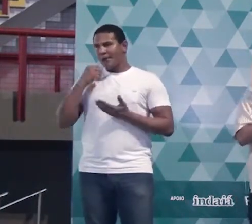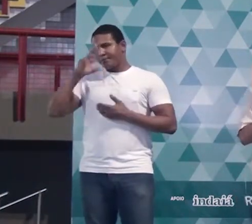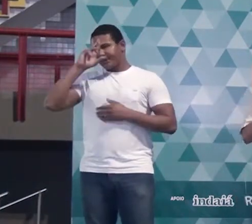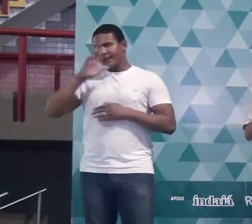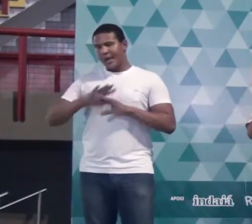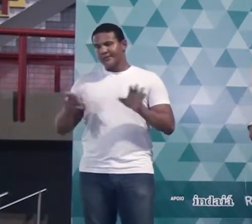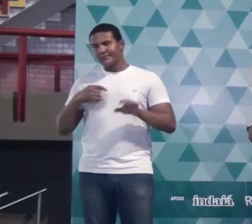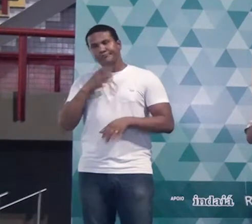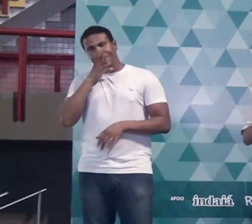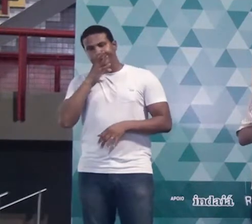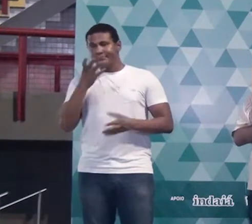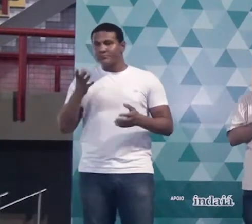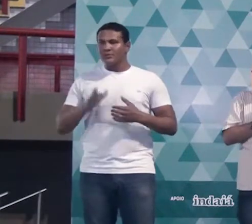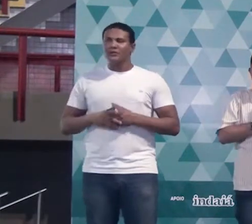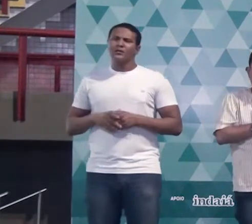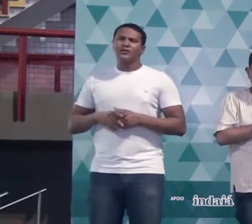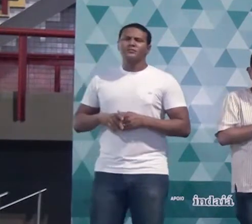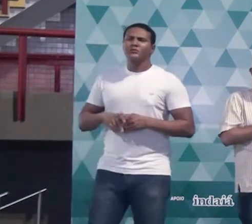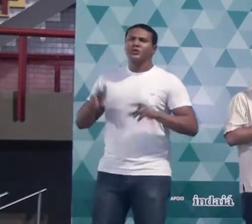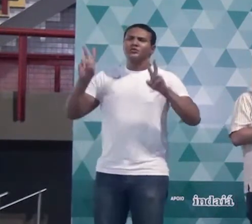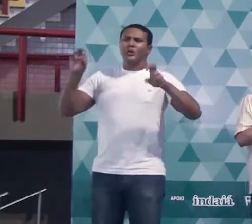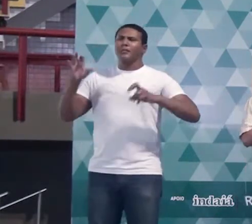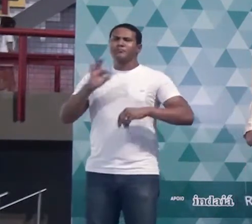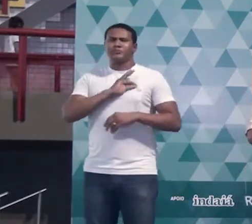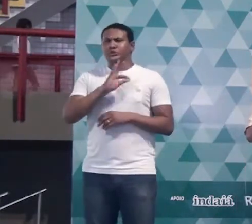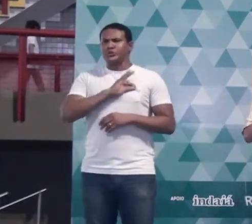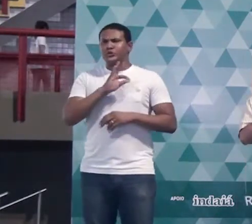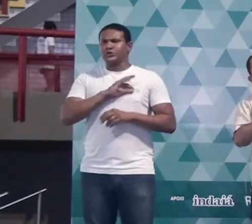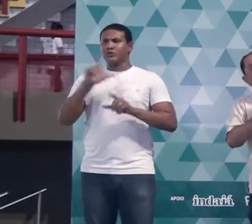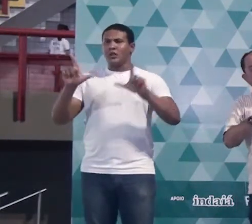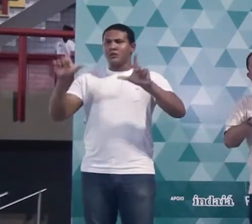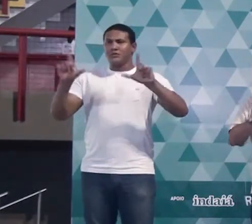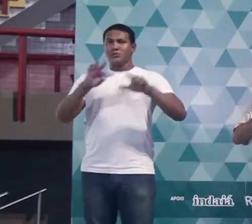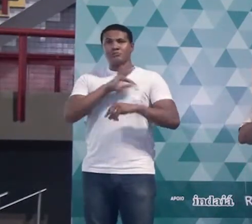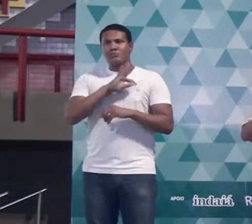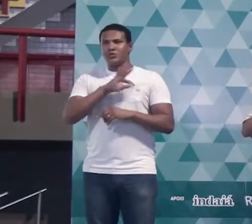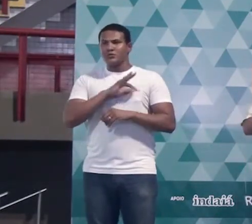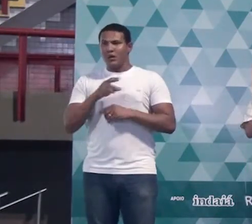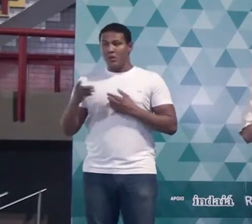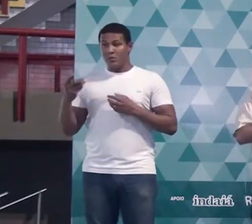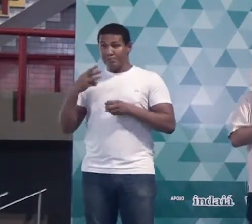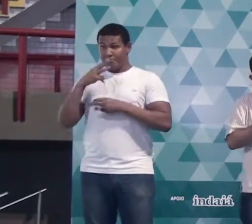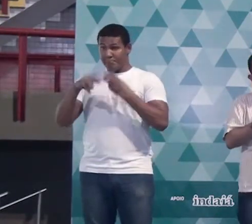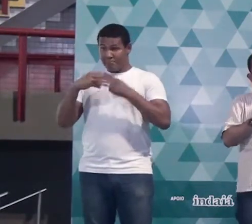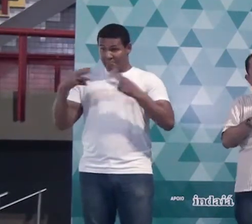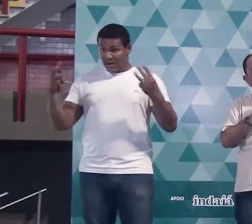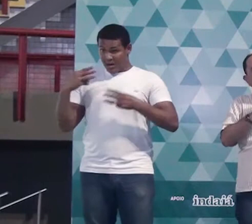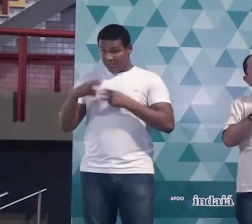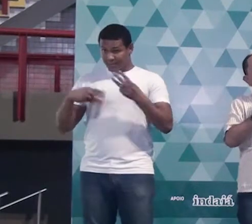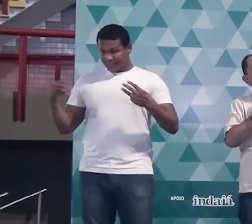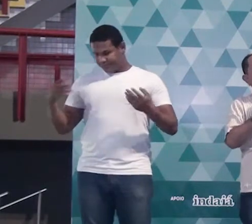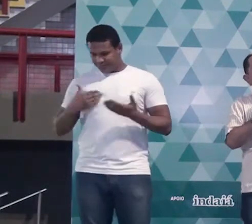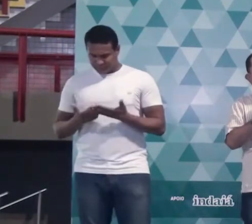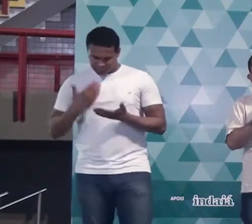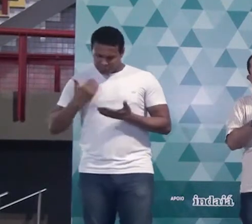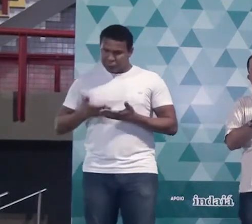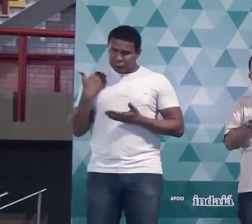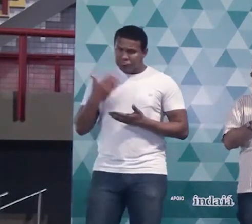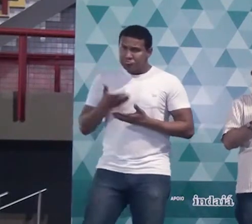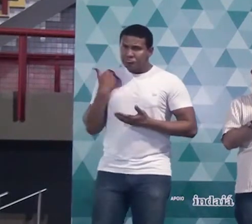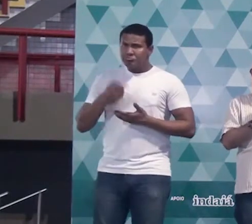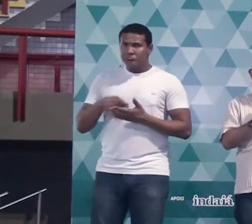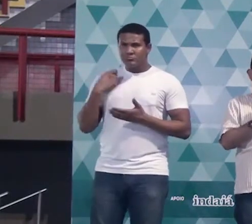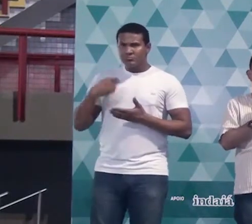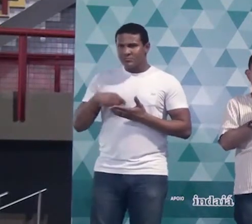almoço, estava assistindo um programa policial. Daí eu estava comendo macarrão, lembro que estava comendo macarrão. O detalhe